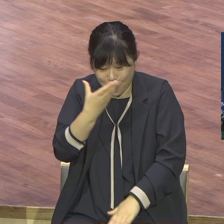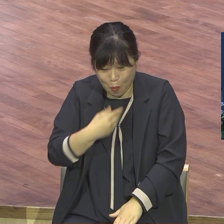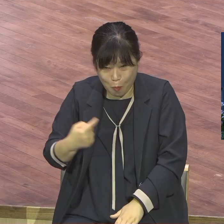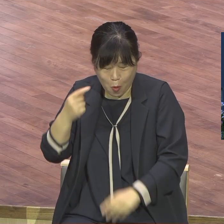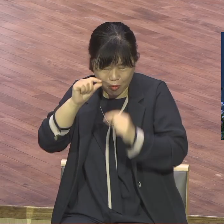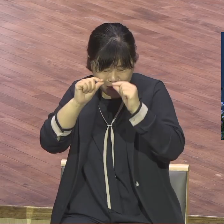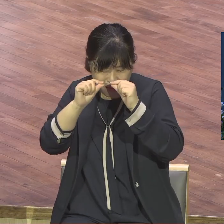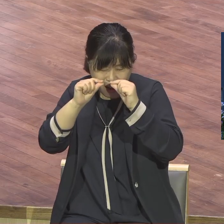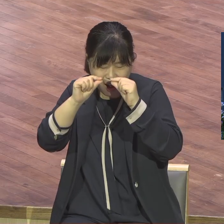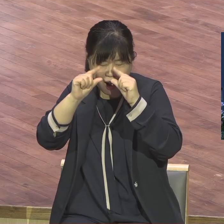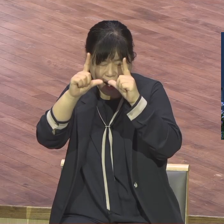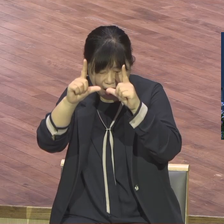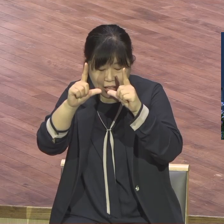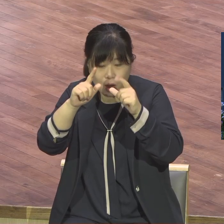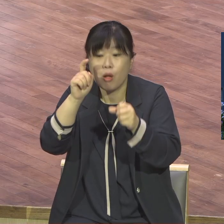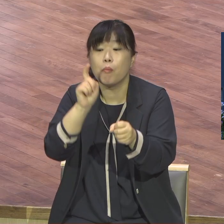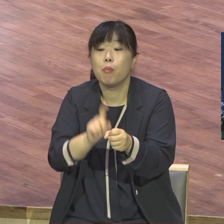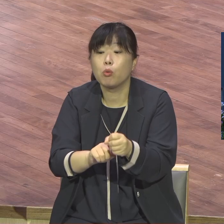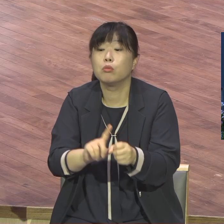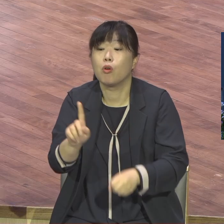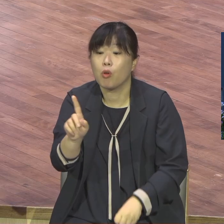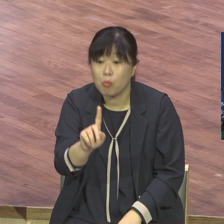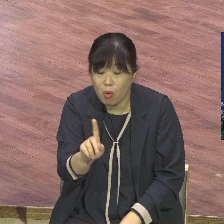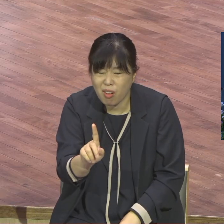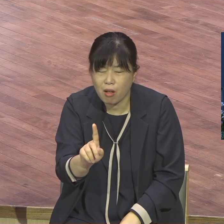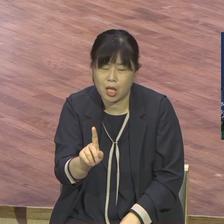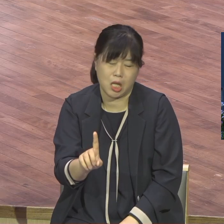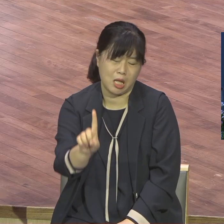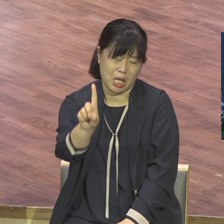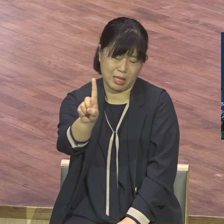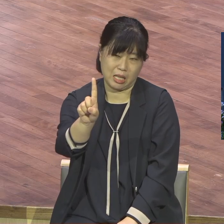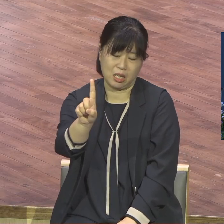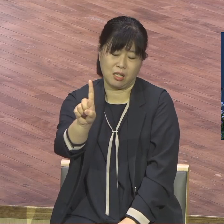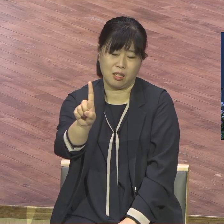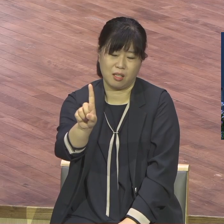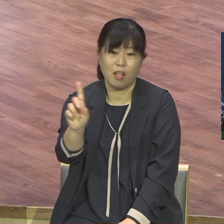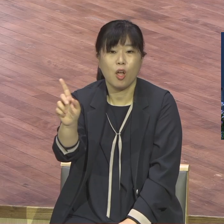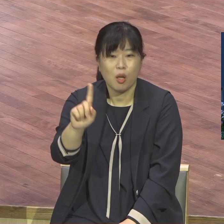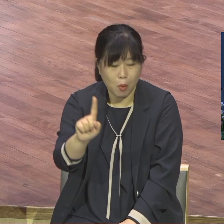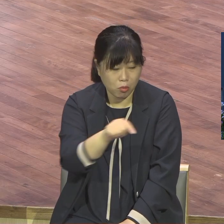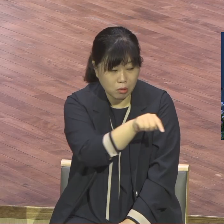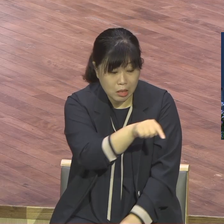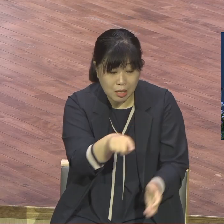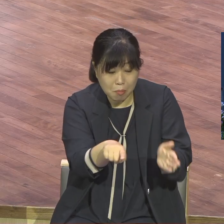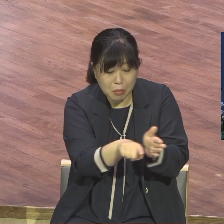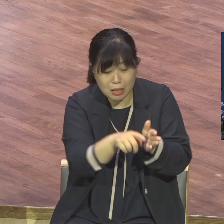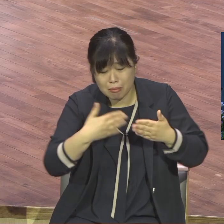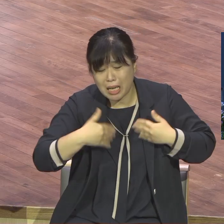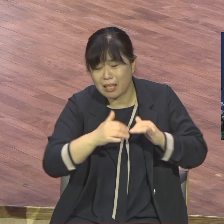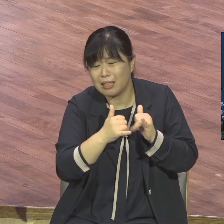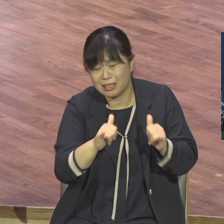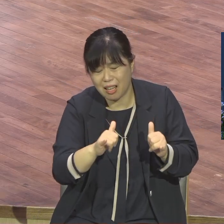사실도 깨닫게 하신 이유가 뭐냐? 그 하나예요. 하나밖에 없어요. 연약한 자를 살리고